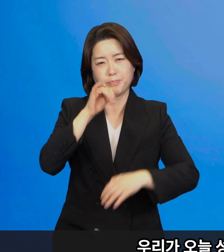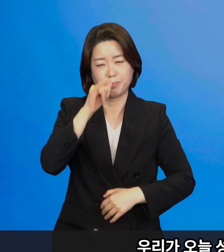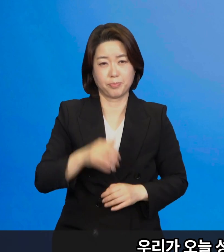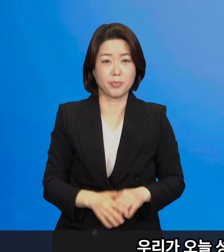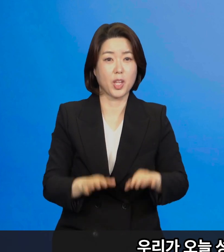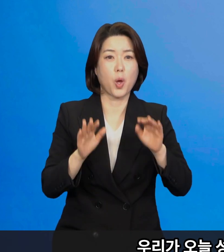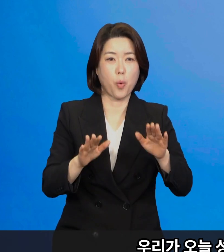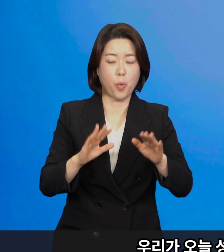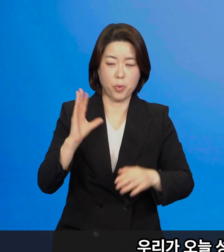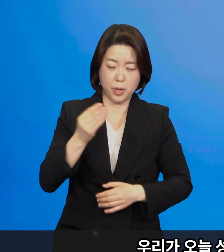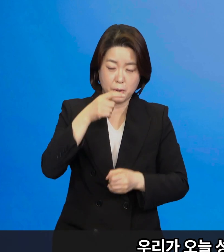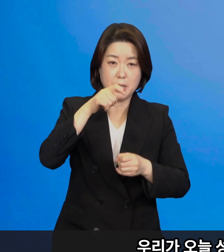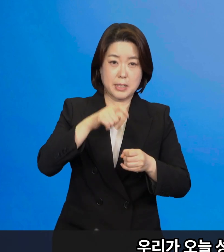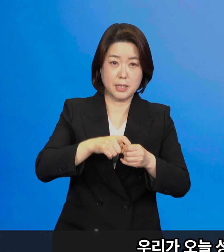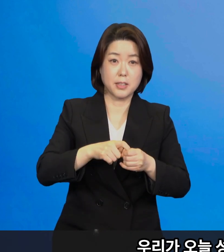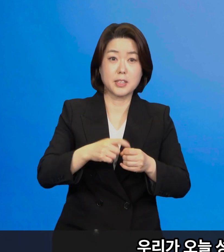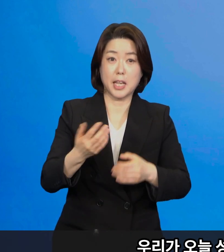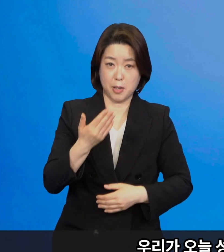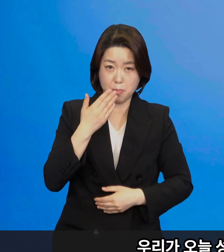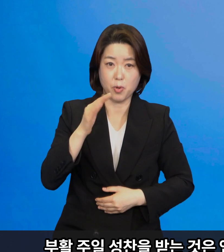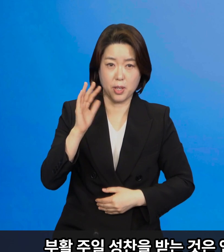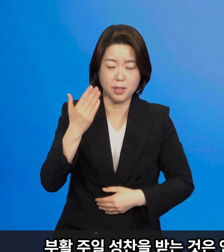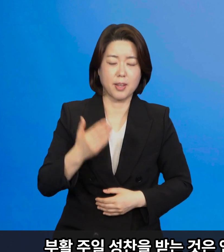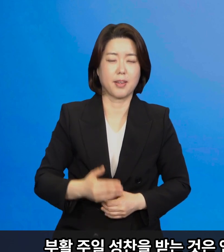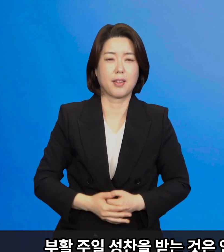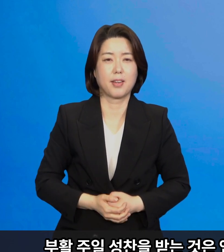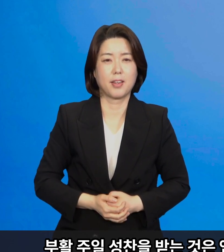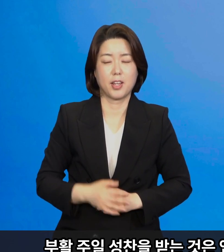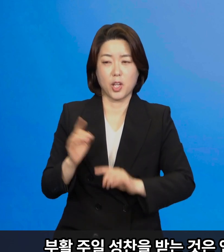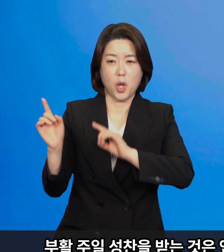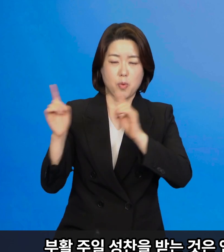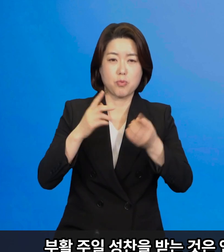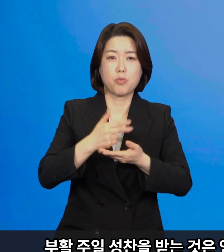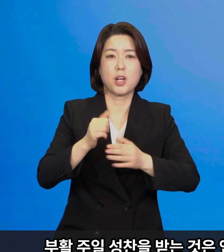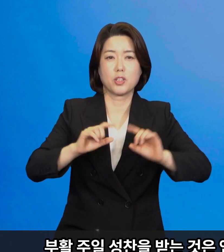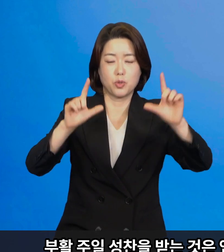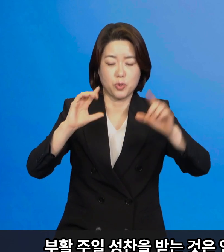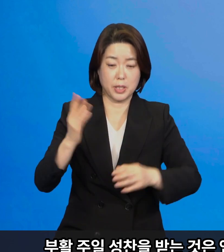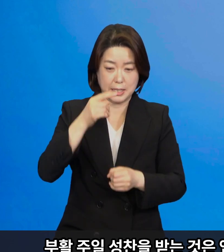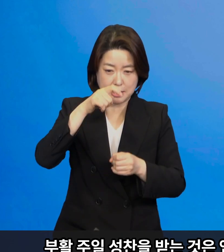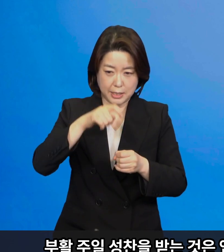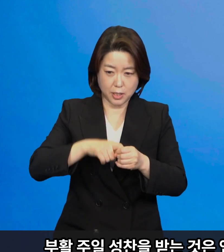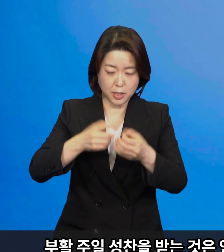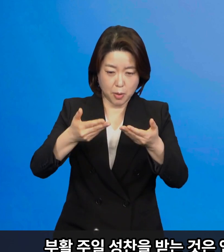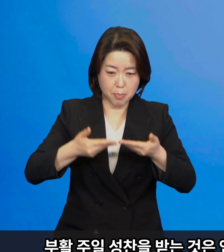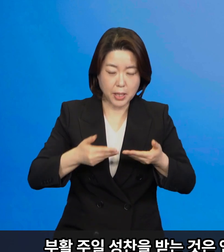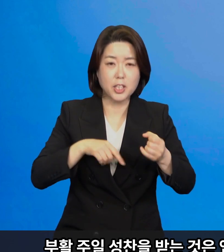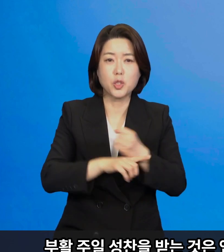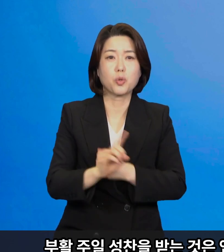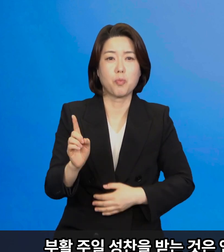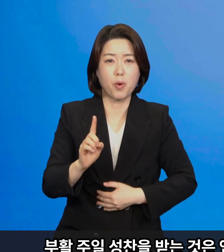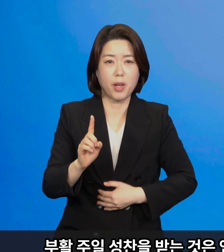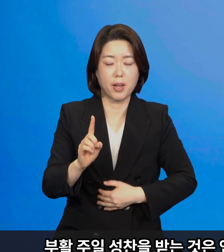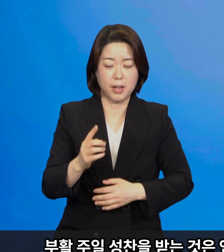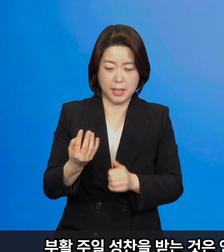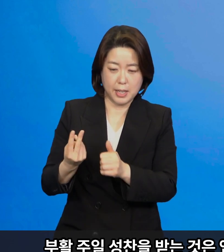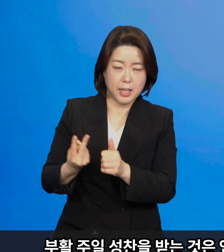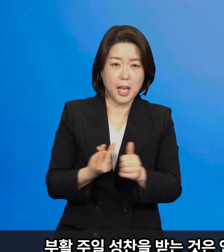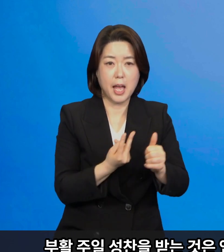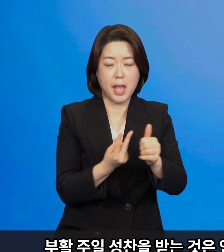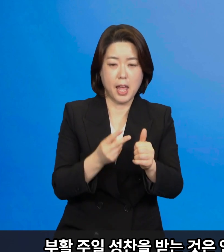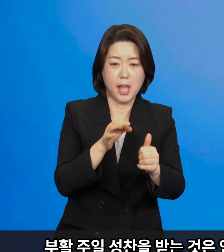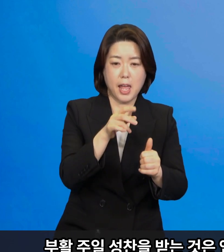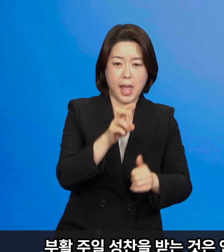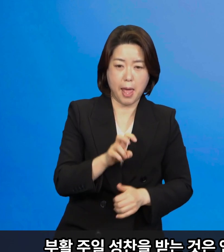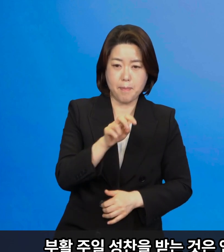오늘 성찬을 받겠습니다. 부활 주일 성찬을 받는 것은 엠마오의